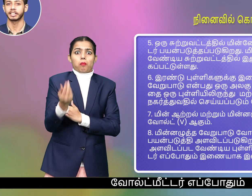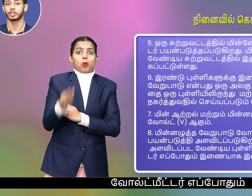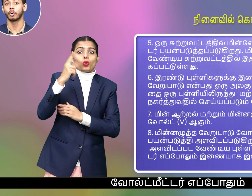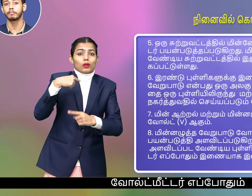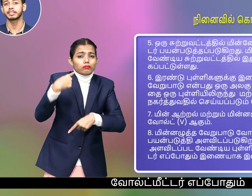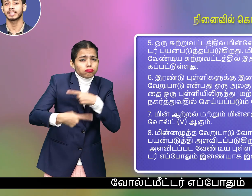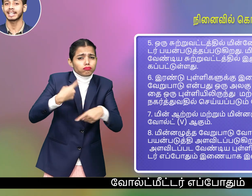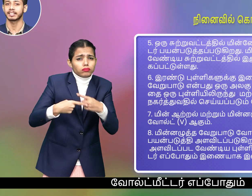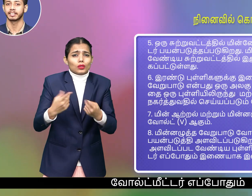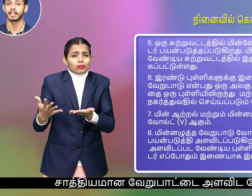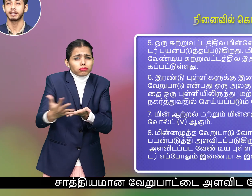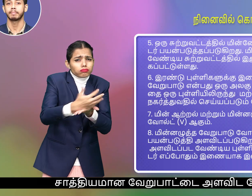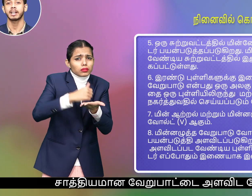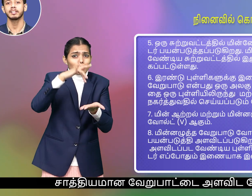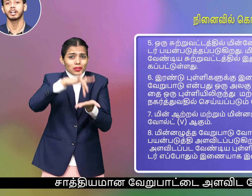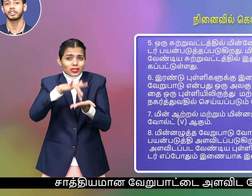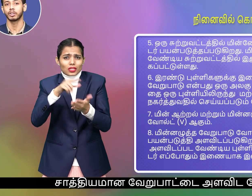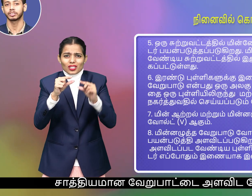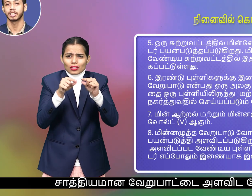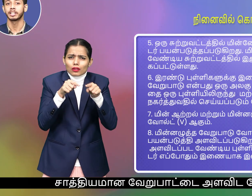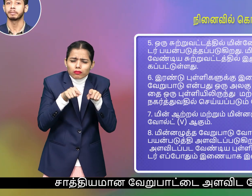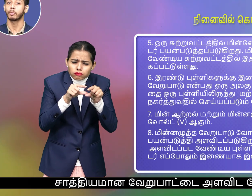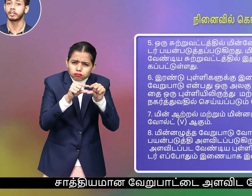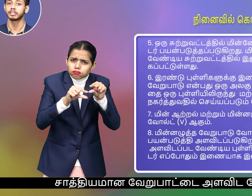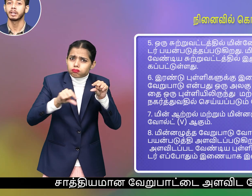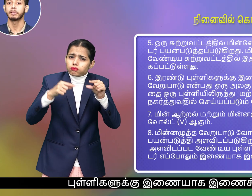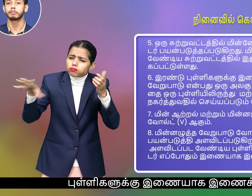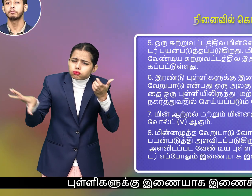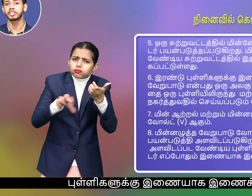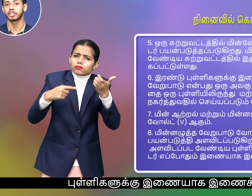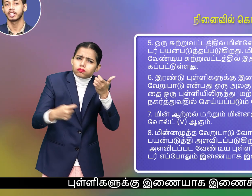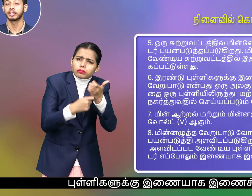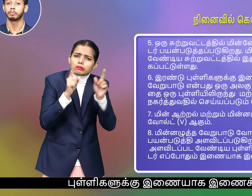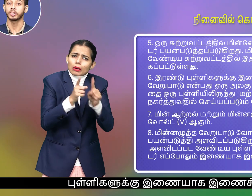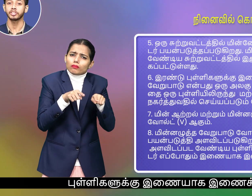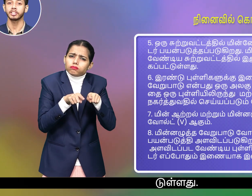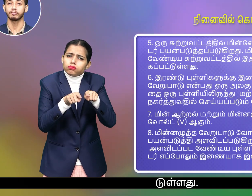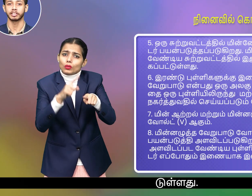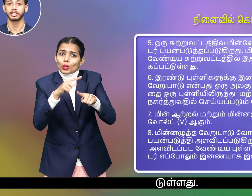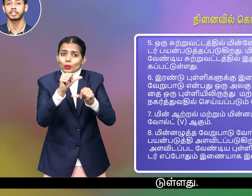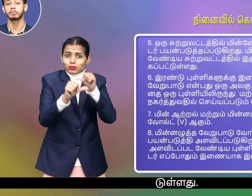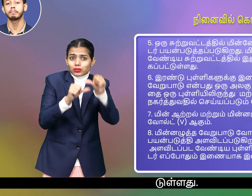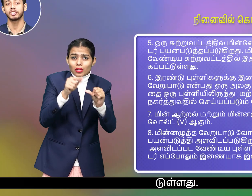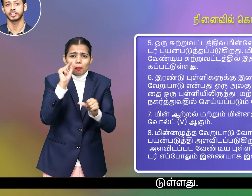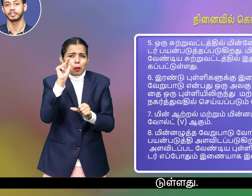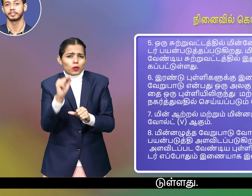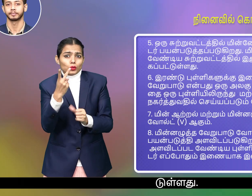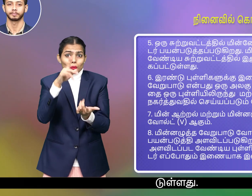வோல்ட்மீட்டர் எப்பொழுதும் மின்னழுத்தத்தை அளவிட வேண்டிய புள்ளிகளுக்கு இணையாக இணைக்கப்பட்டுள்ளது.